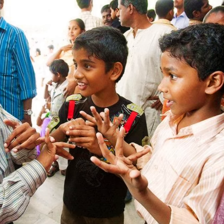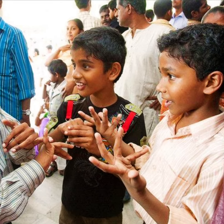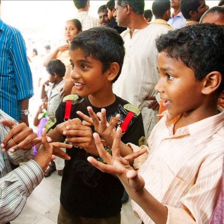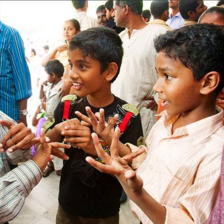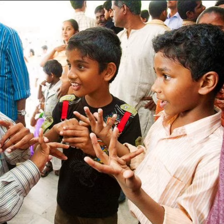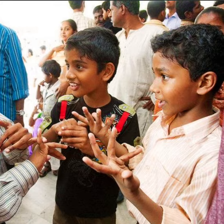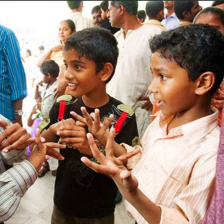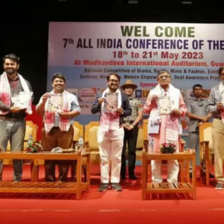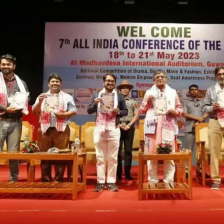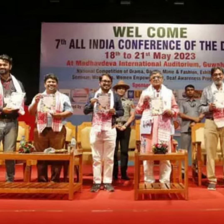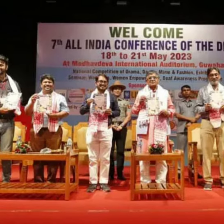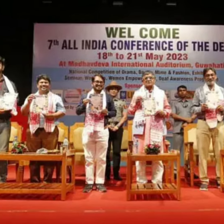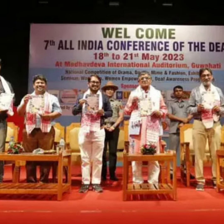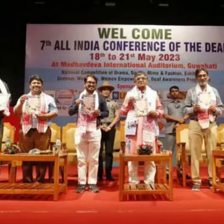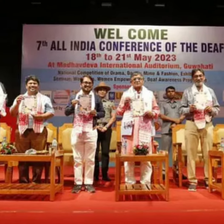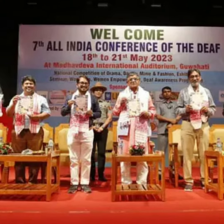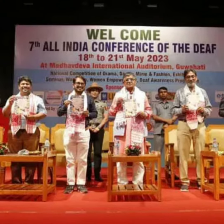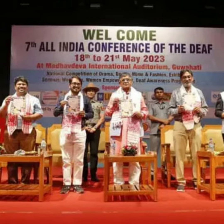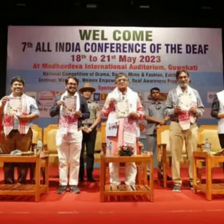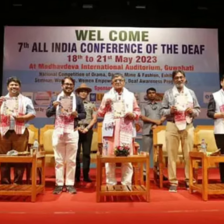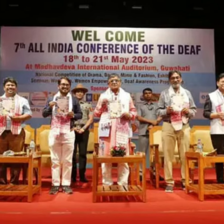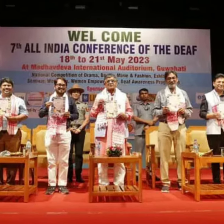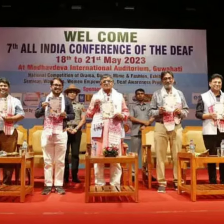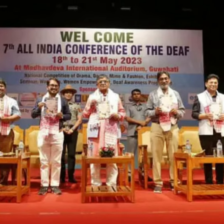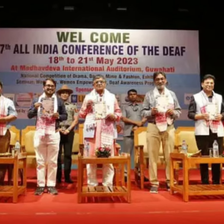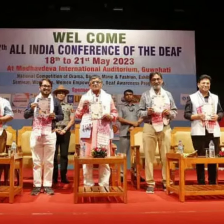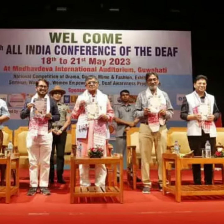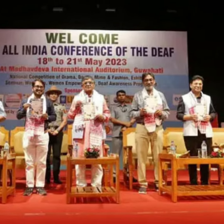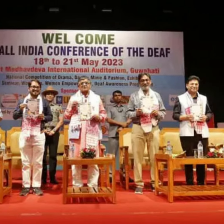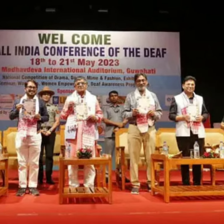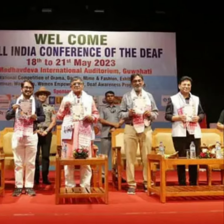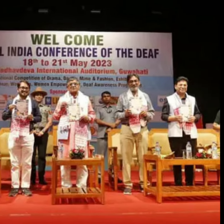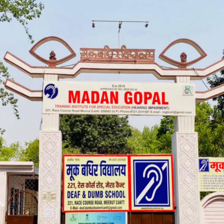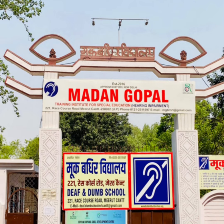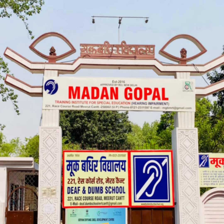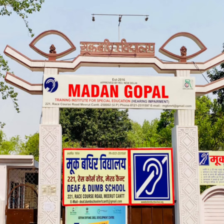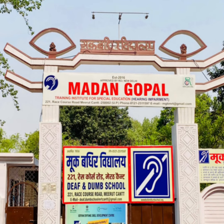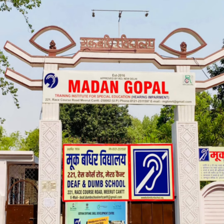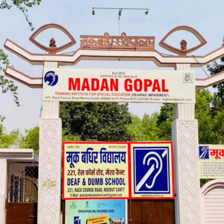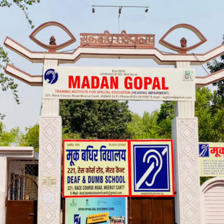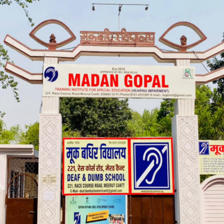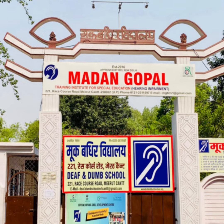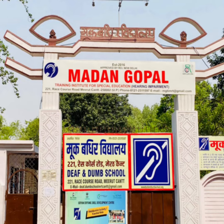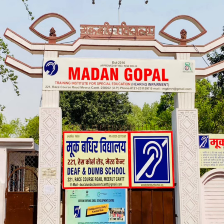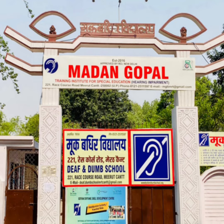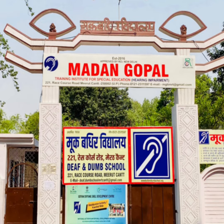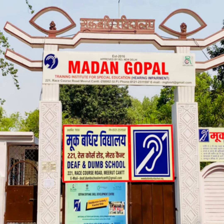কৰিও উচ্চাৰণ বুজি পায়। ভগৱানে সেইখিনি শক্তি তেওঁলোকক দিছে। আজিকালি ইমান স্কুল আছে, স্কুল কলেজত